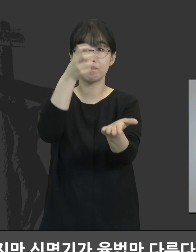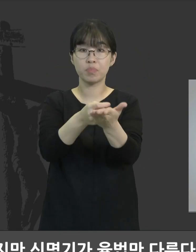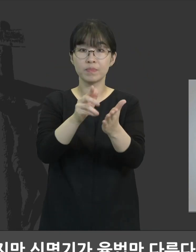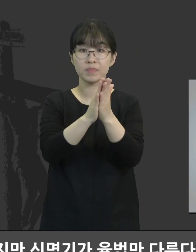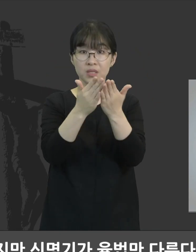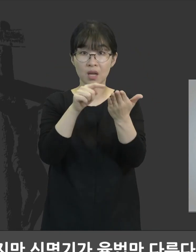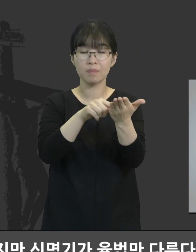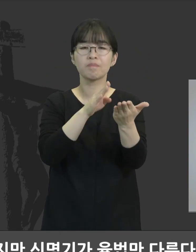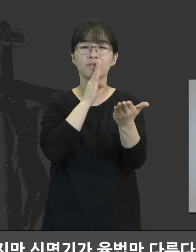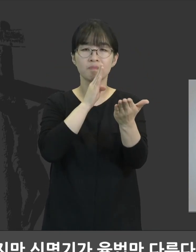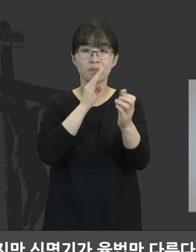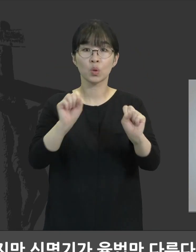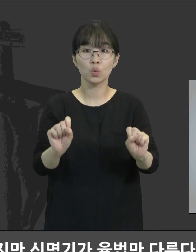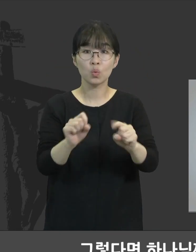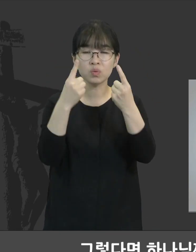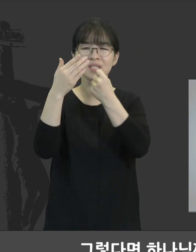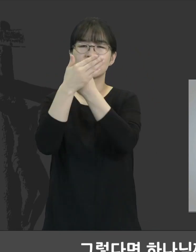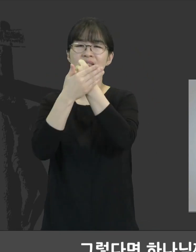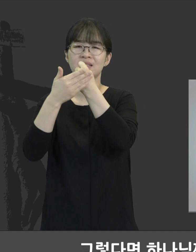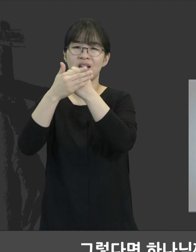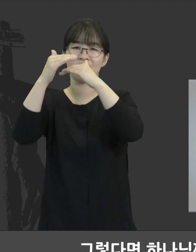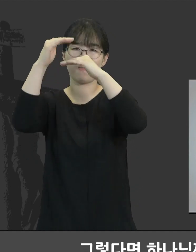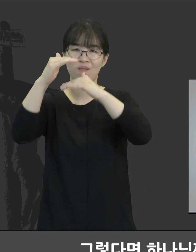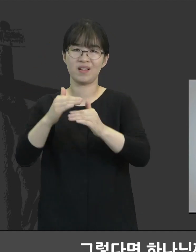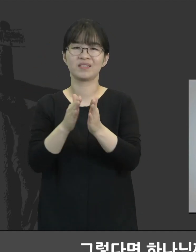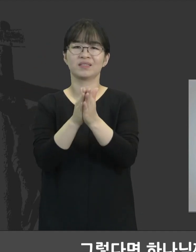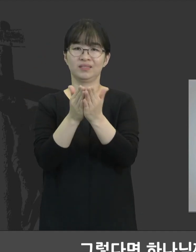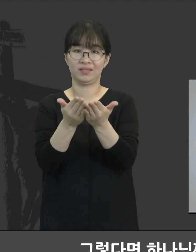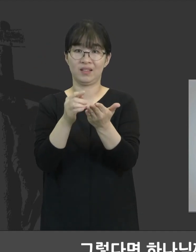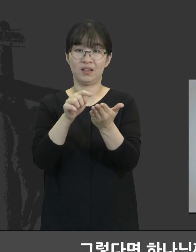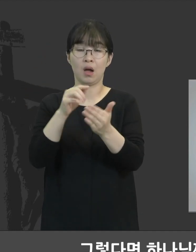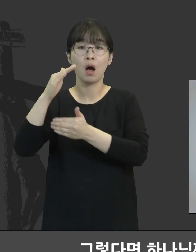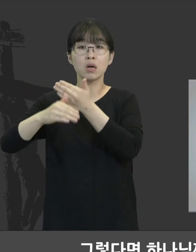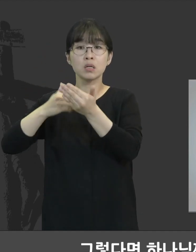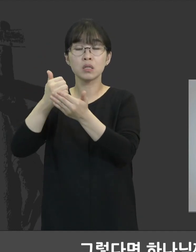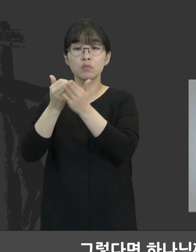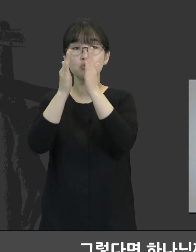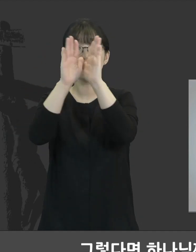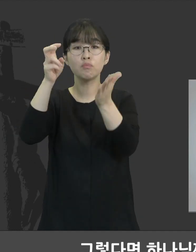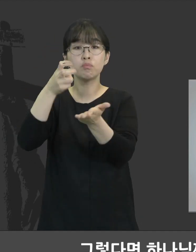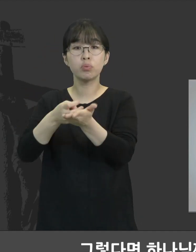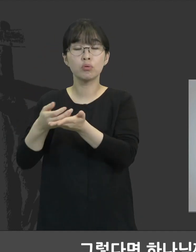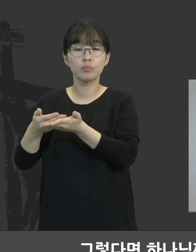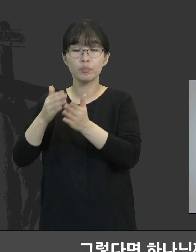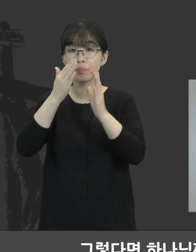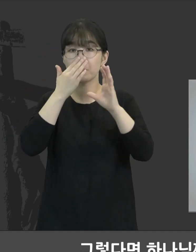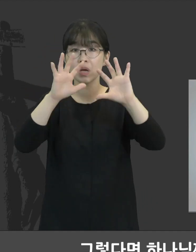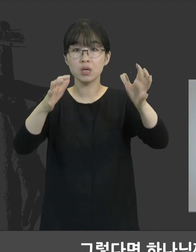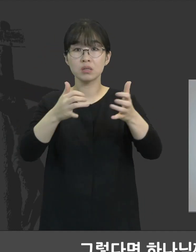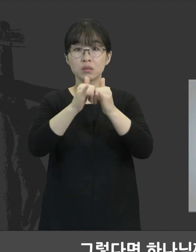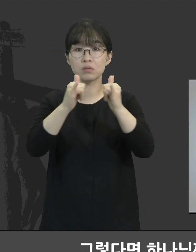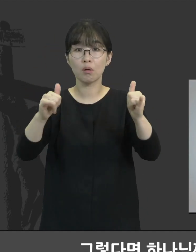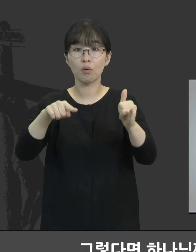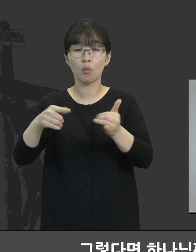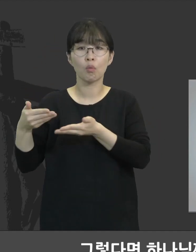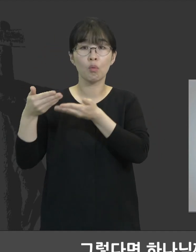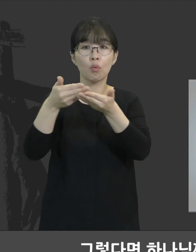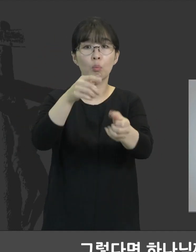책이기도 합니다. 그렇다면 하나님께서 율법을 이스라엘 백성에게 주신 목적이 무엇일까요? 대개